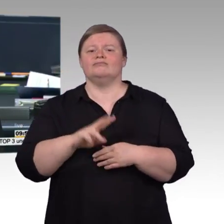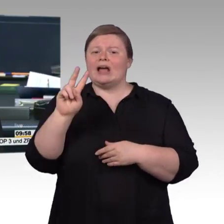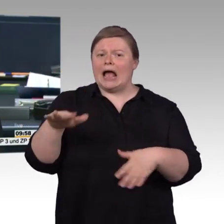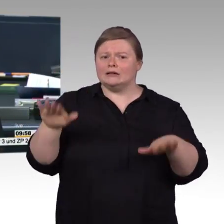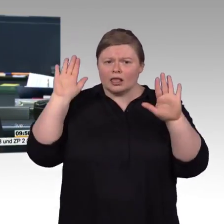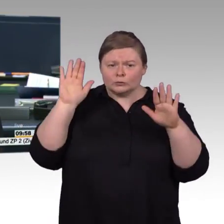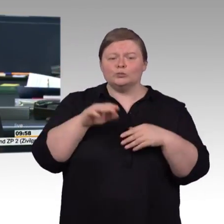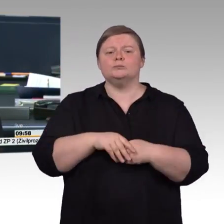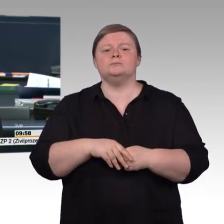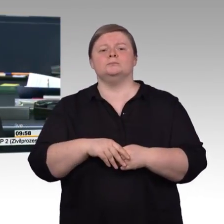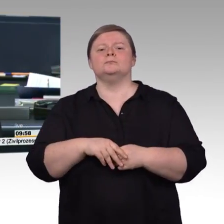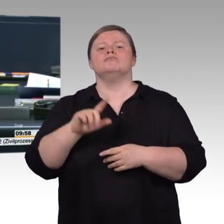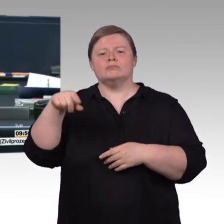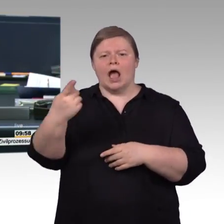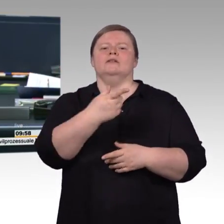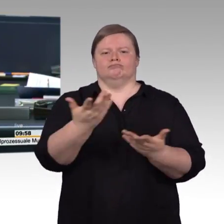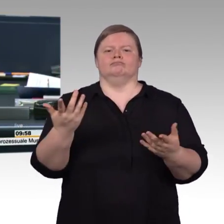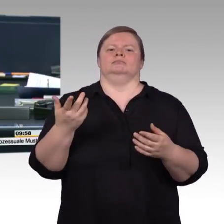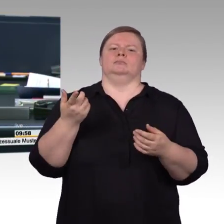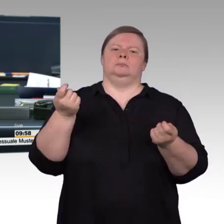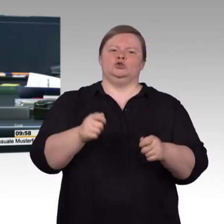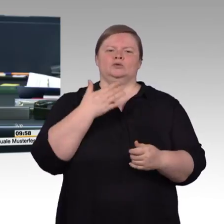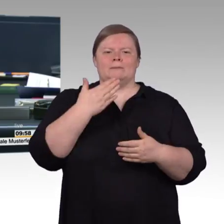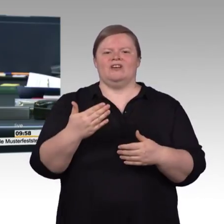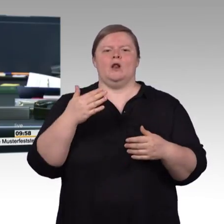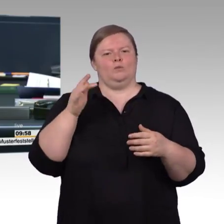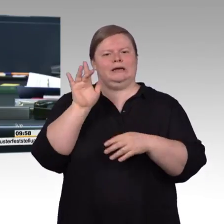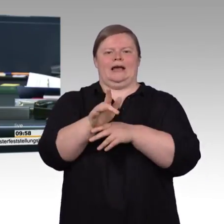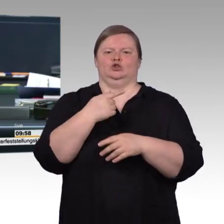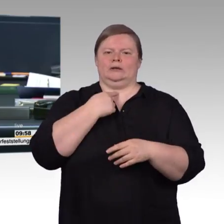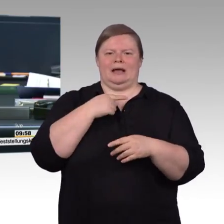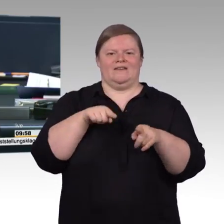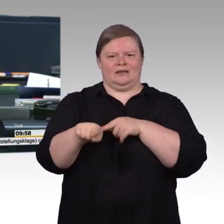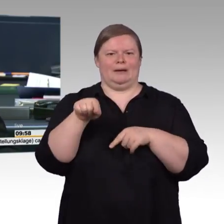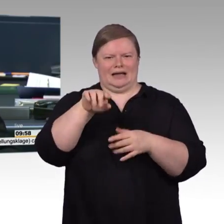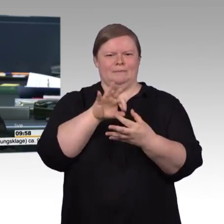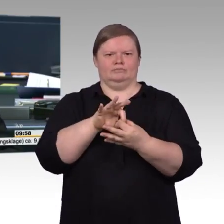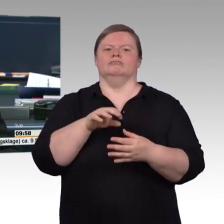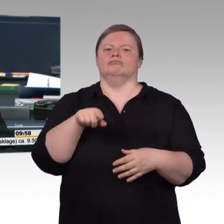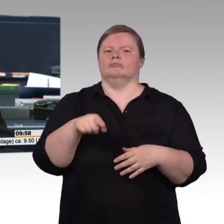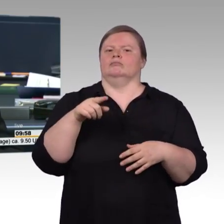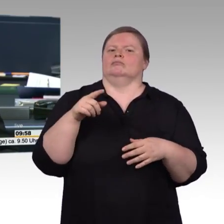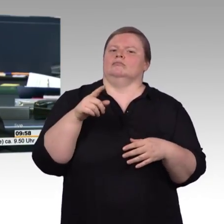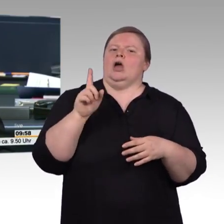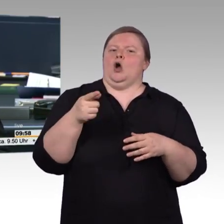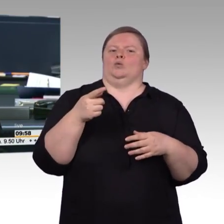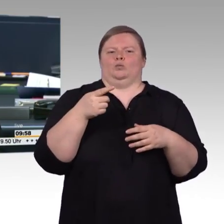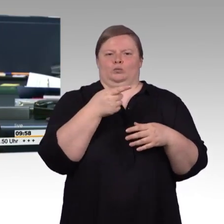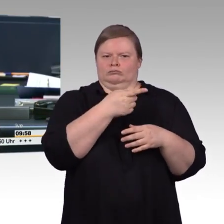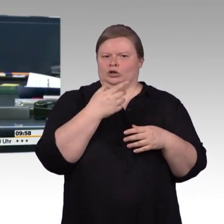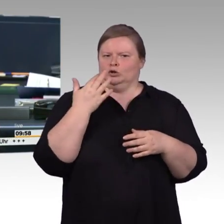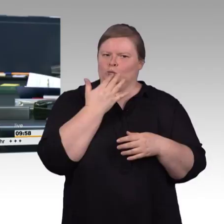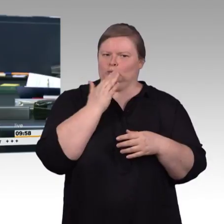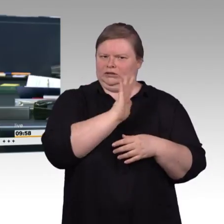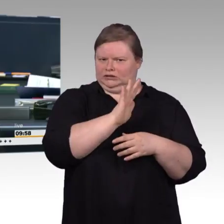bei Enthaltung der Fraktion FDP und Bündnis 90 Grünen mit den Stimmen der übrigen Fraktionen angenommen. Damit